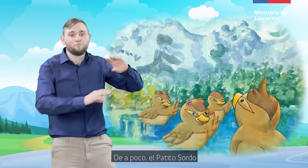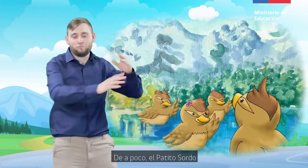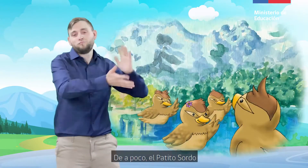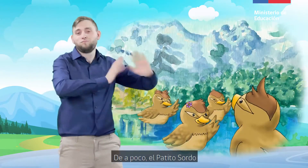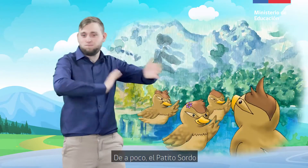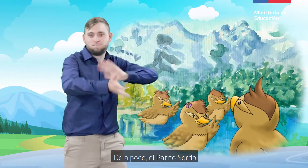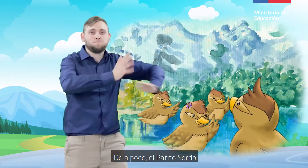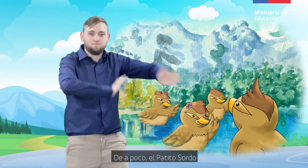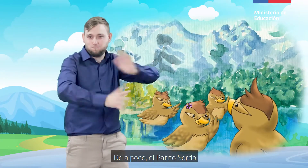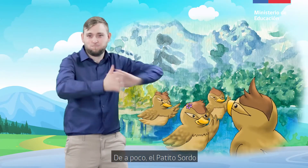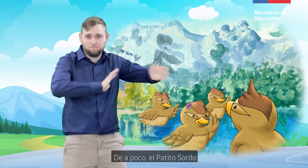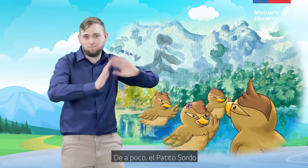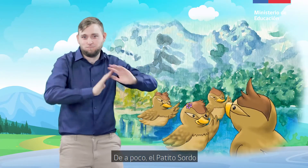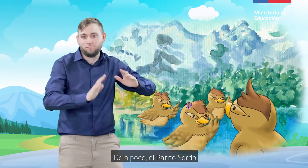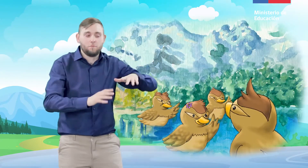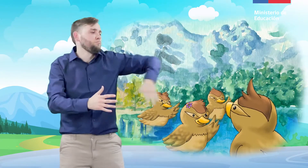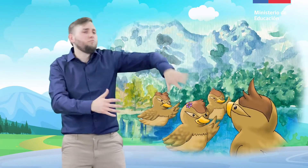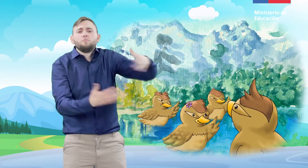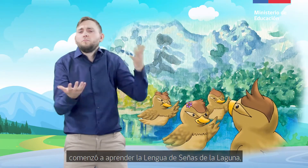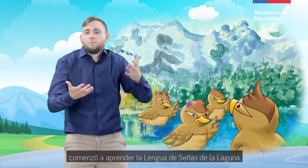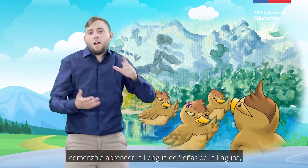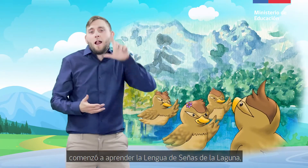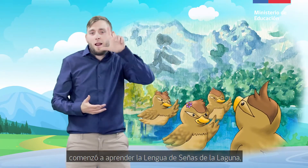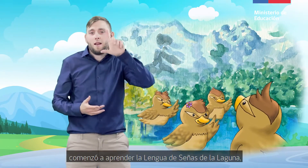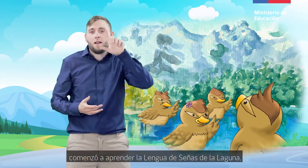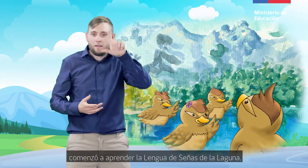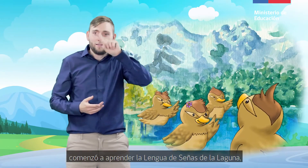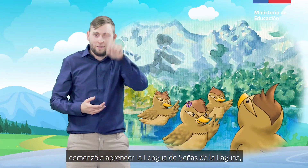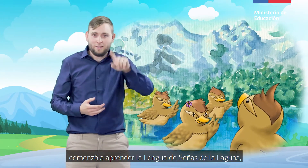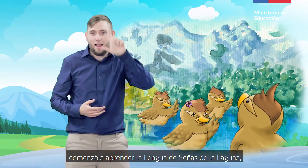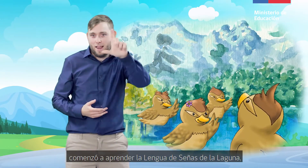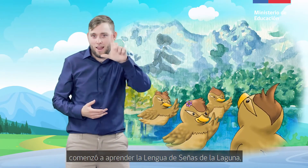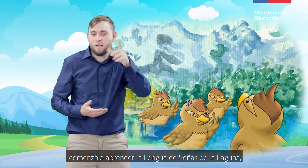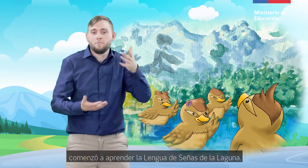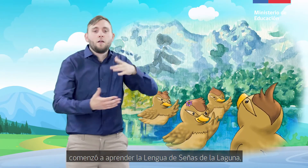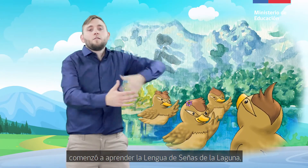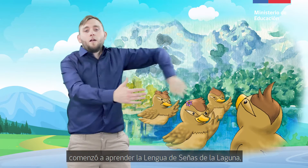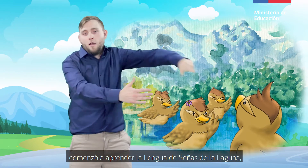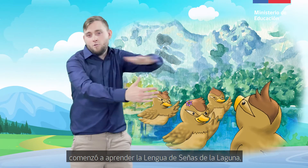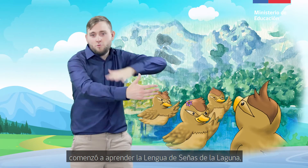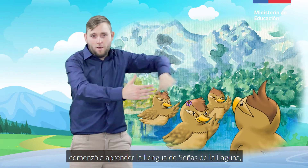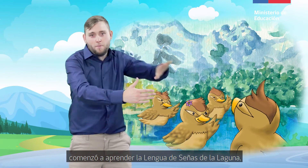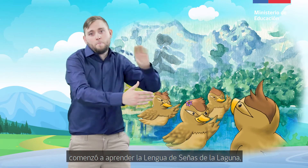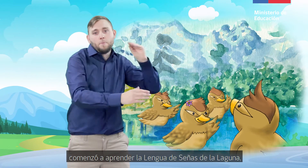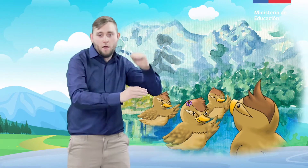De a poco el patito sordo comenzó a aprender la lengua de señas de la laguna.